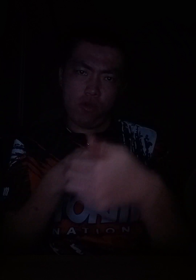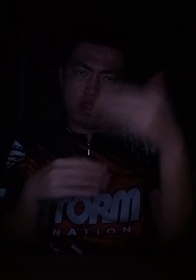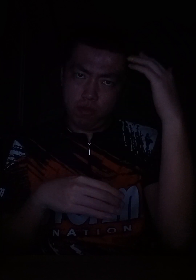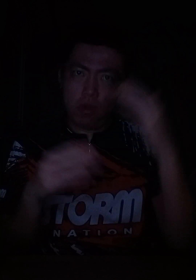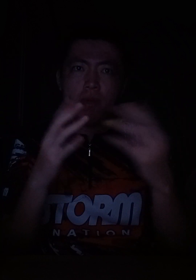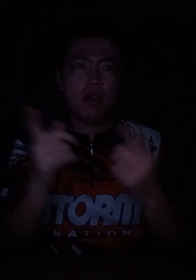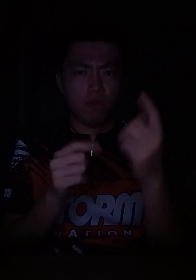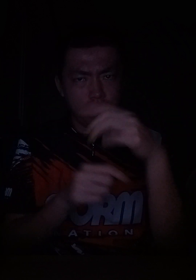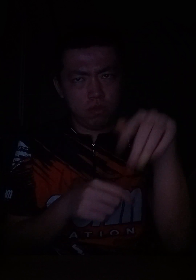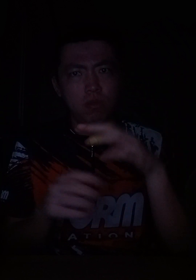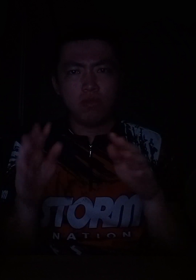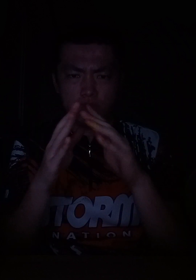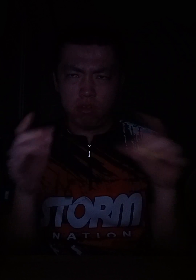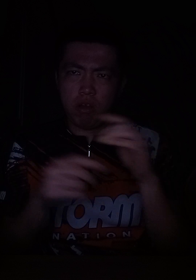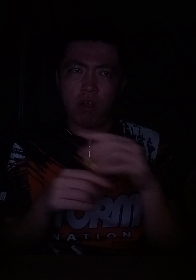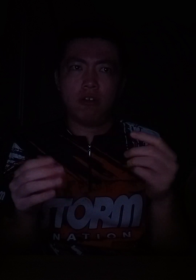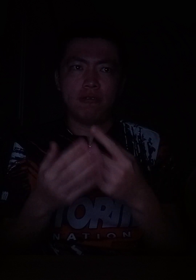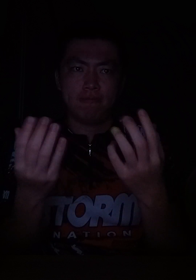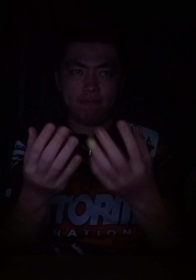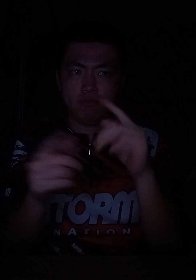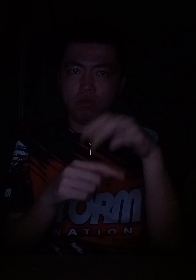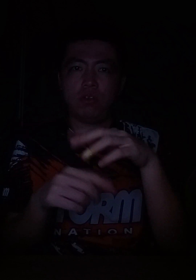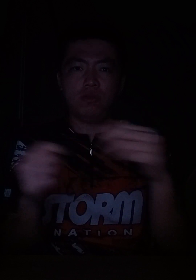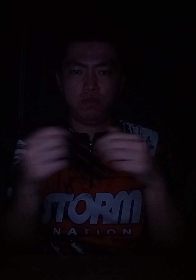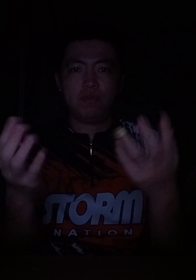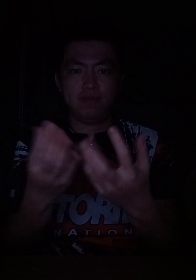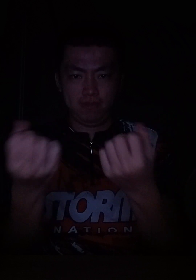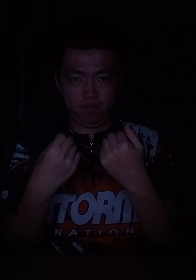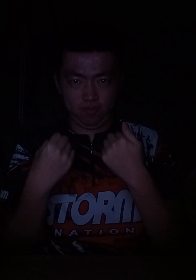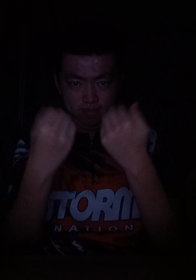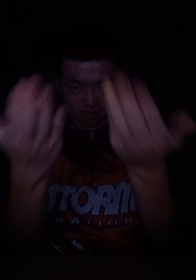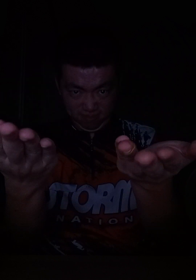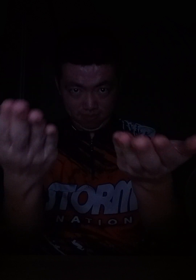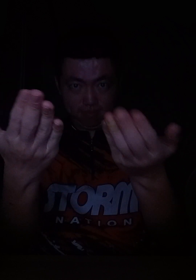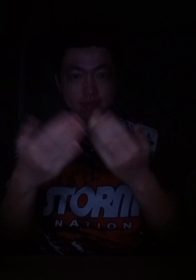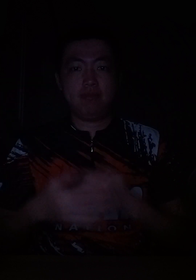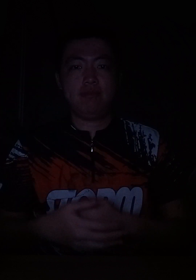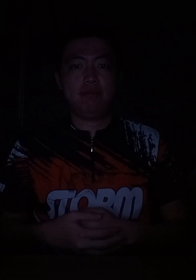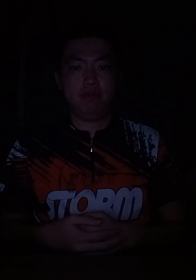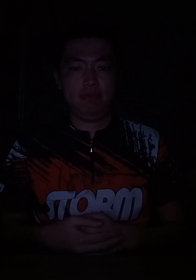모두 24명이 다쳤습니다. 사건 사고 소식 김상민 기자가 취재했습니다.